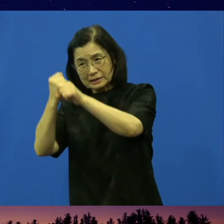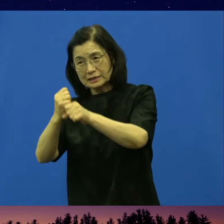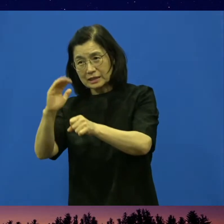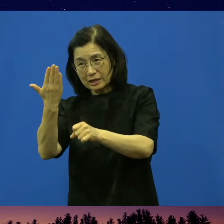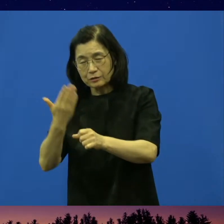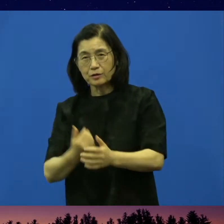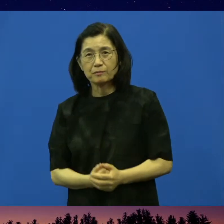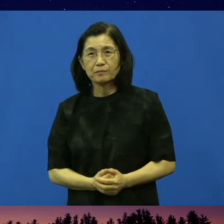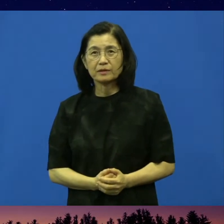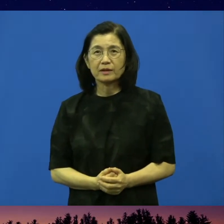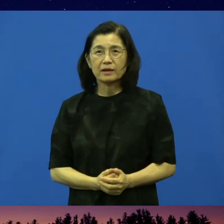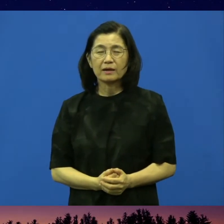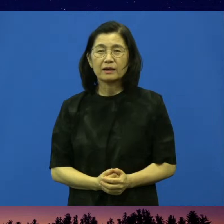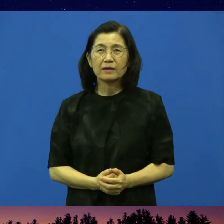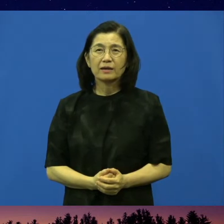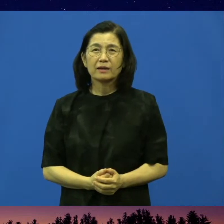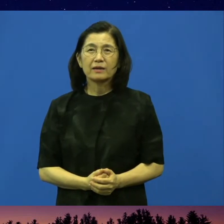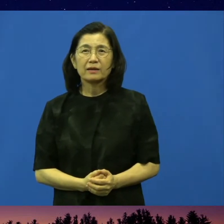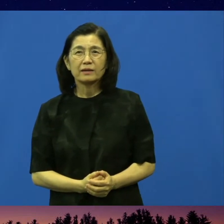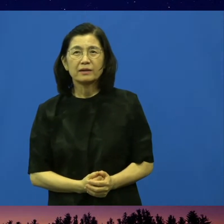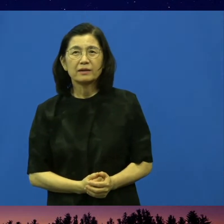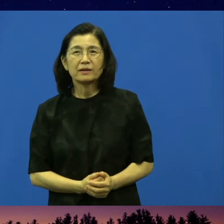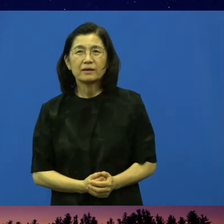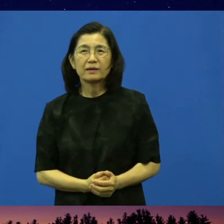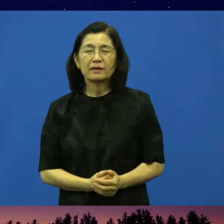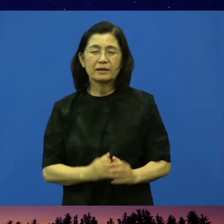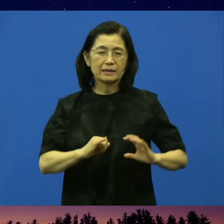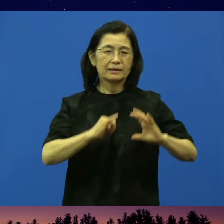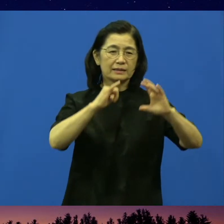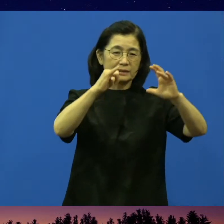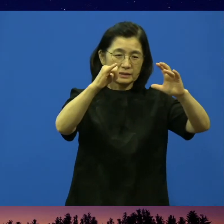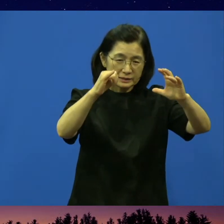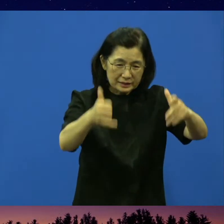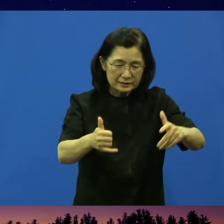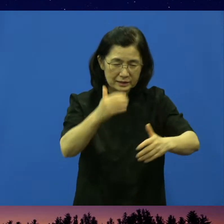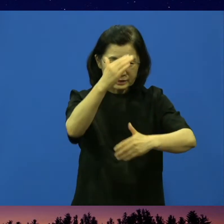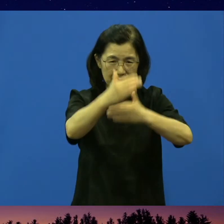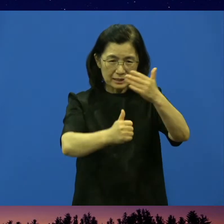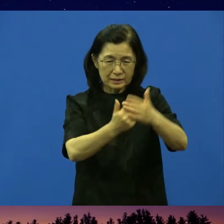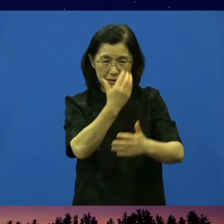광야에서 하나님이 안 보이면 애국으로 돌아가야 돼요. 무슨 재주로?